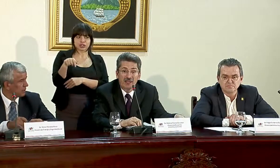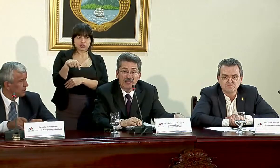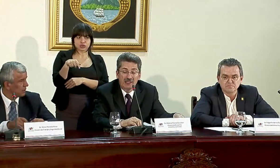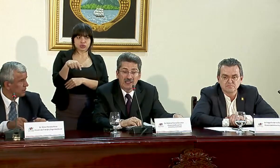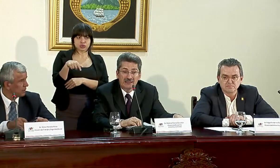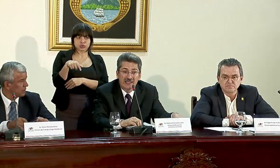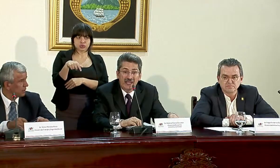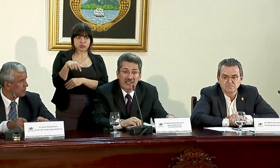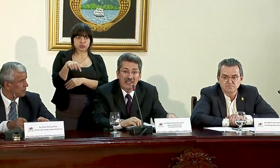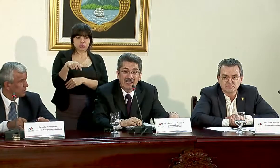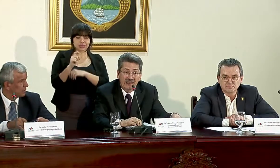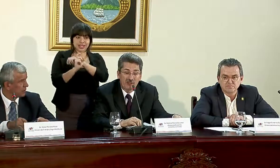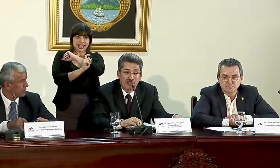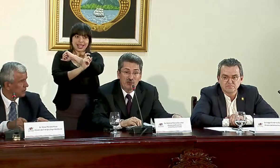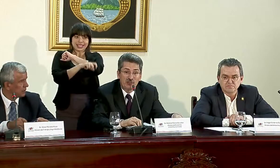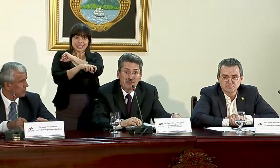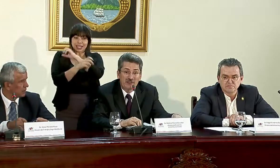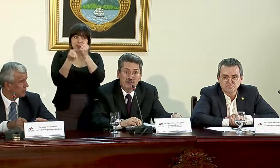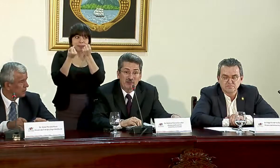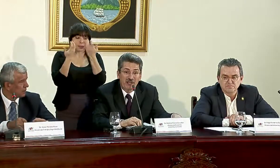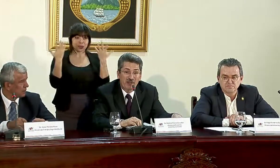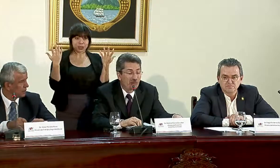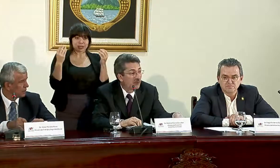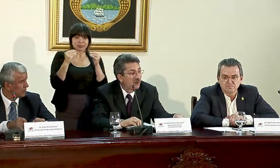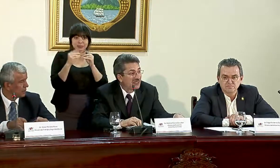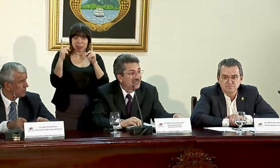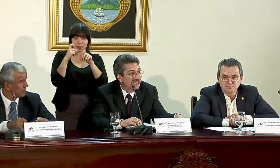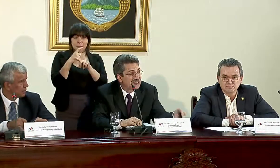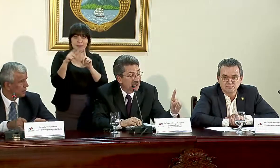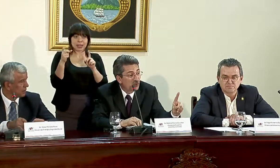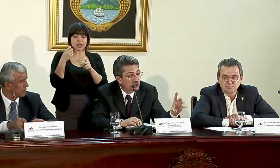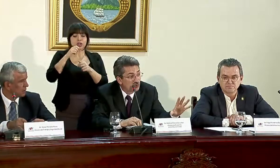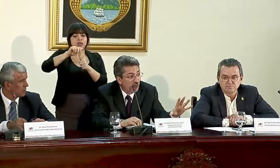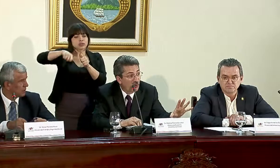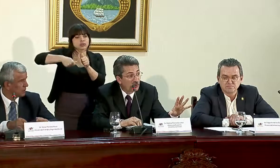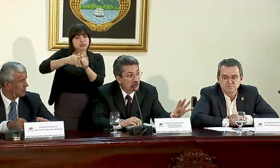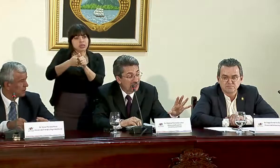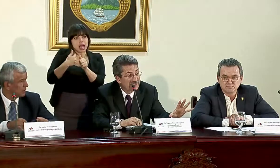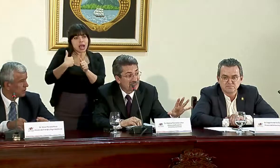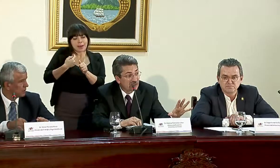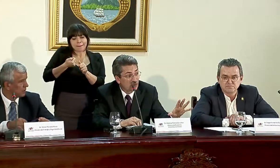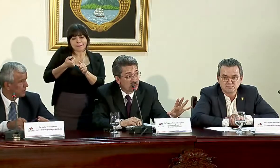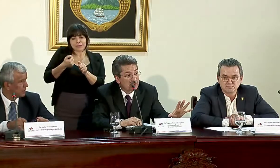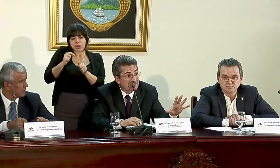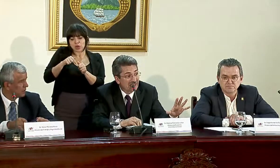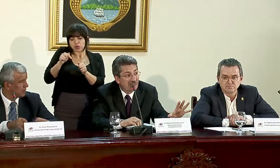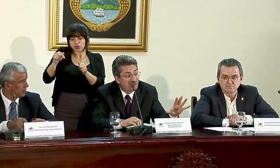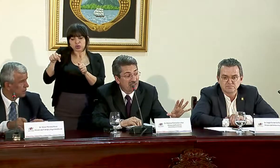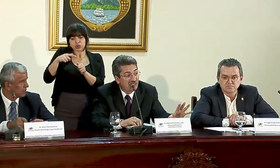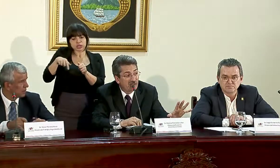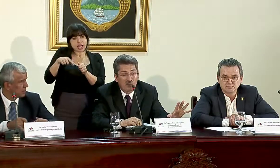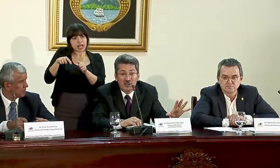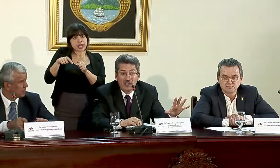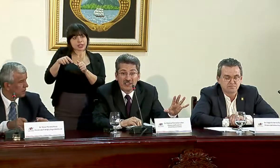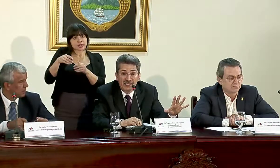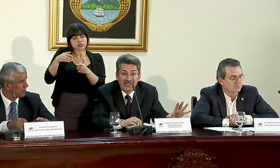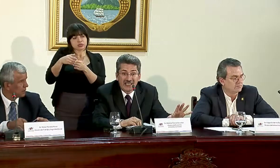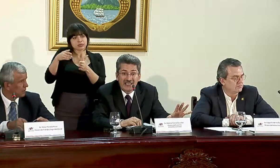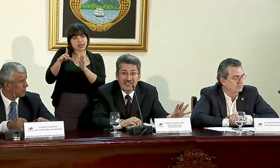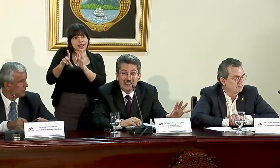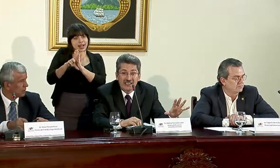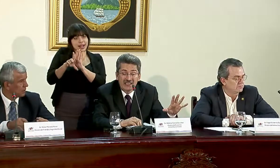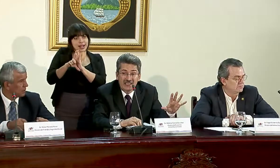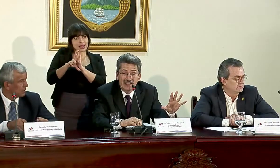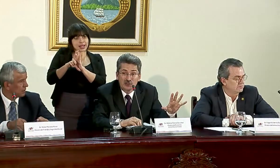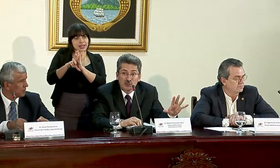¿verdad? Castigar a la multitud es más complicado, pero detrás hay unos pocos que son los que están infringiendo la